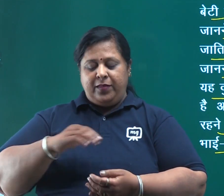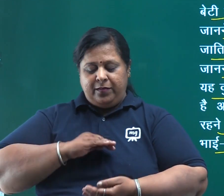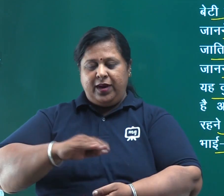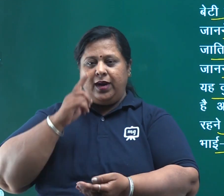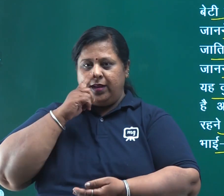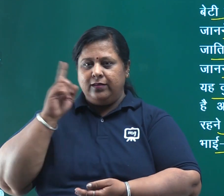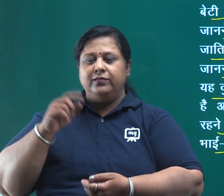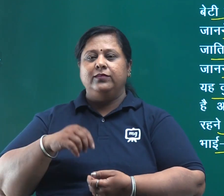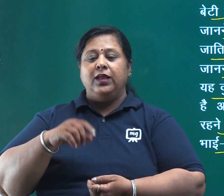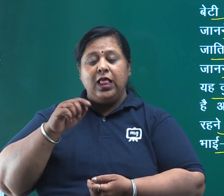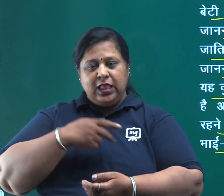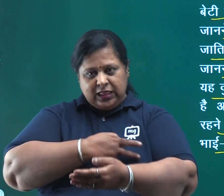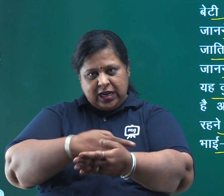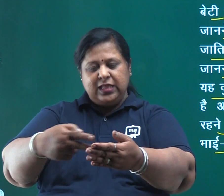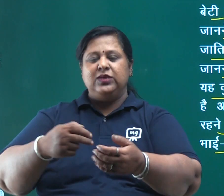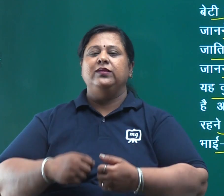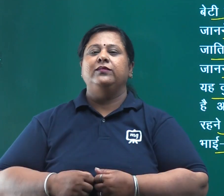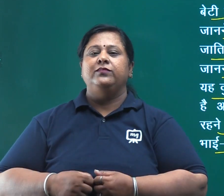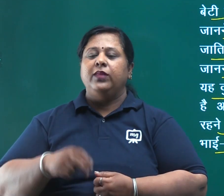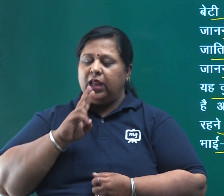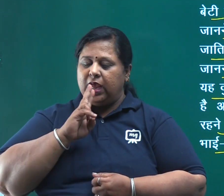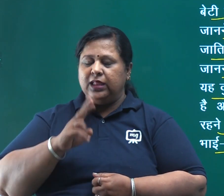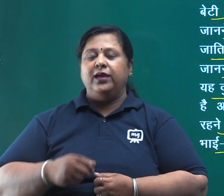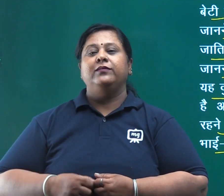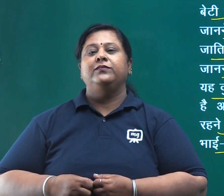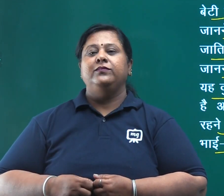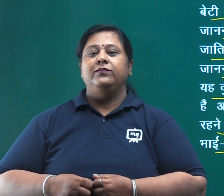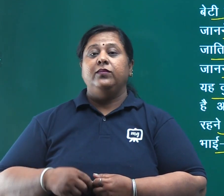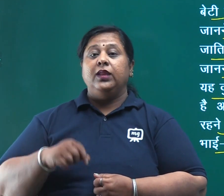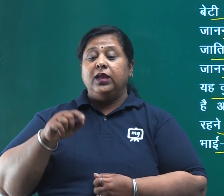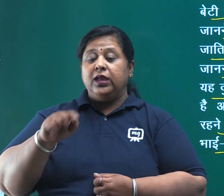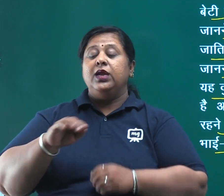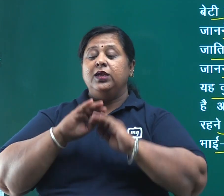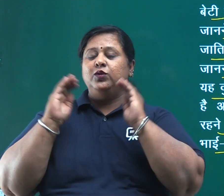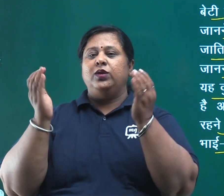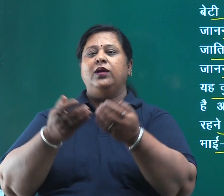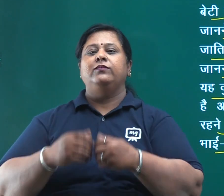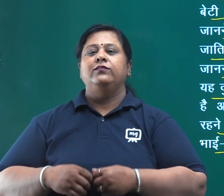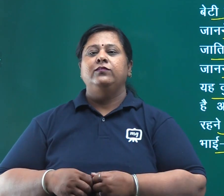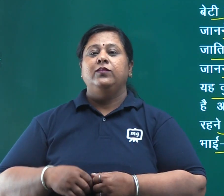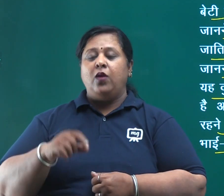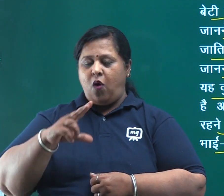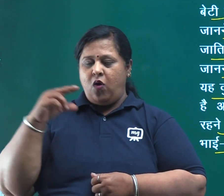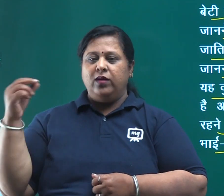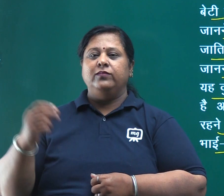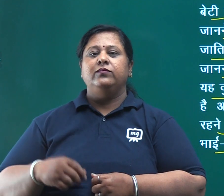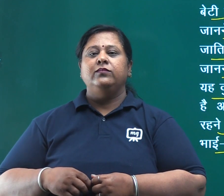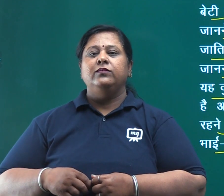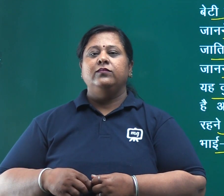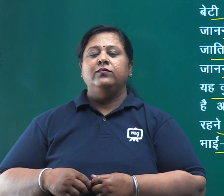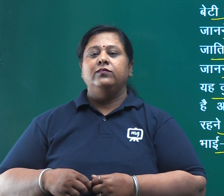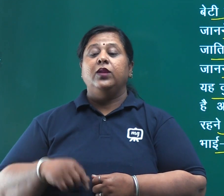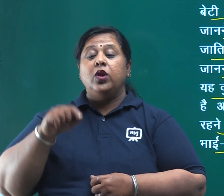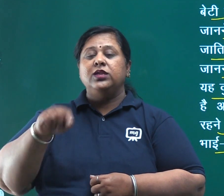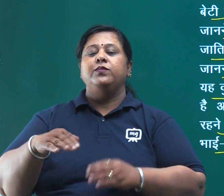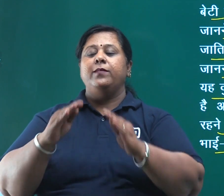बेटी इंदिरा गांधी जी से कहते हैं कि इस दुनिया और